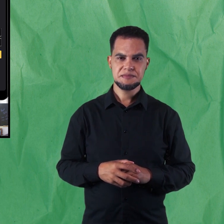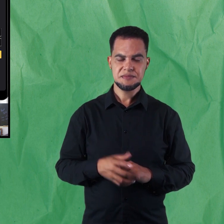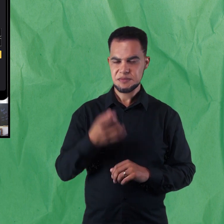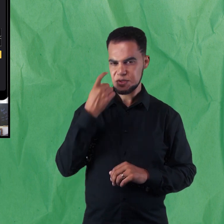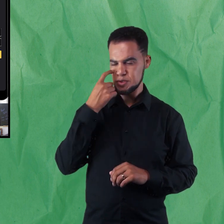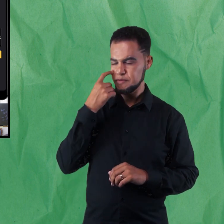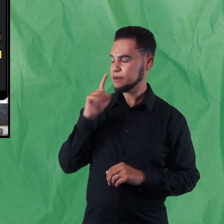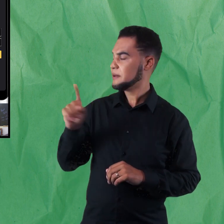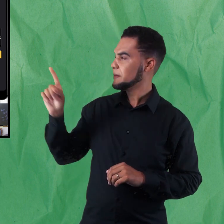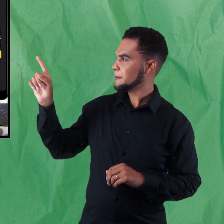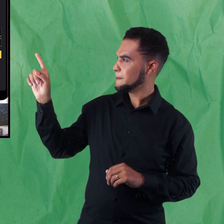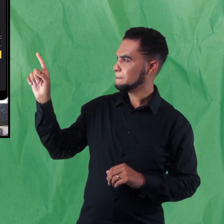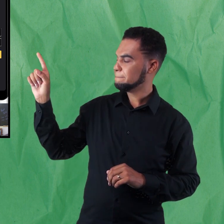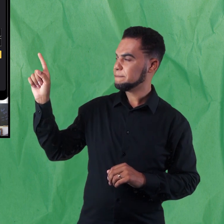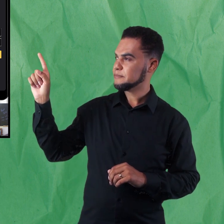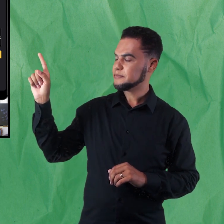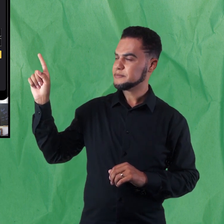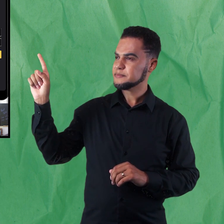deixa eu só ver aqui,